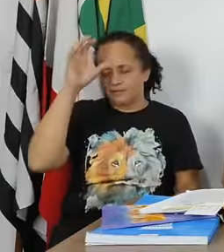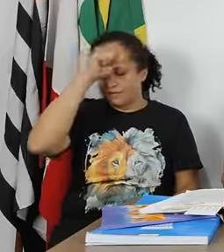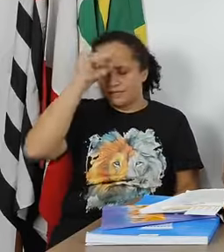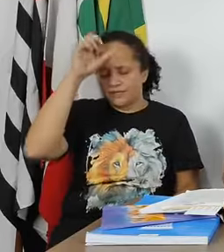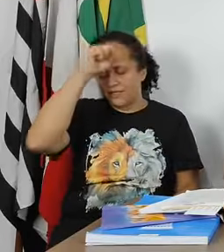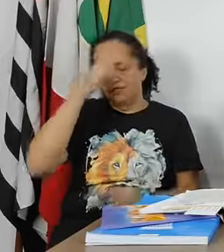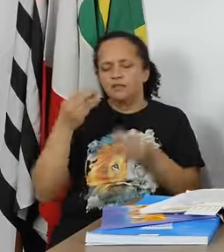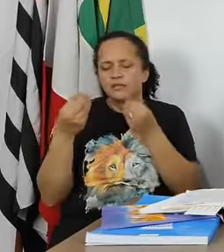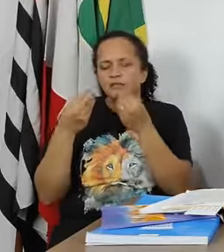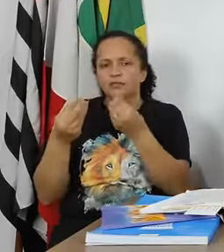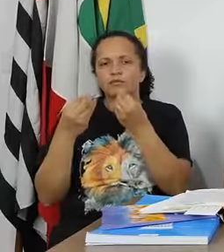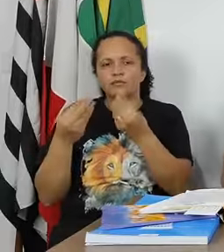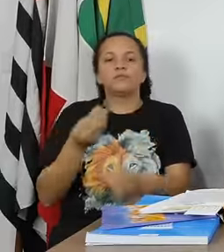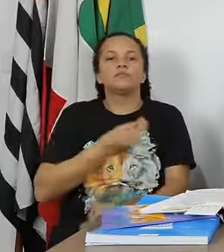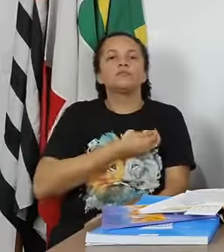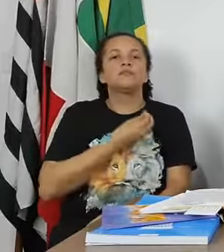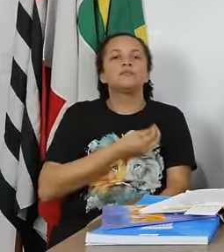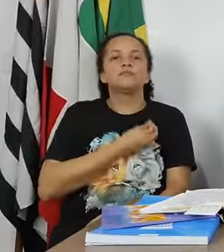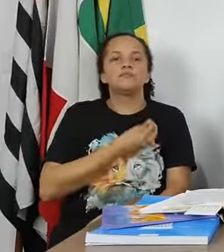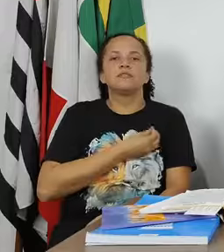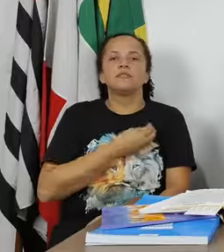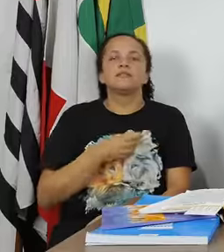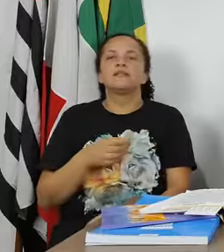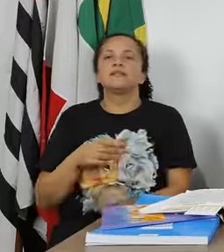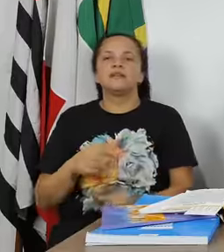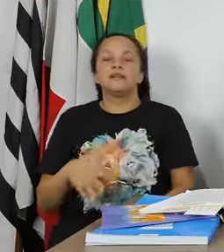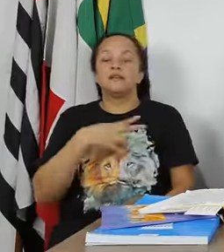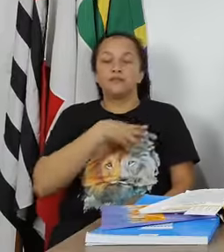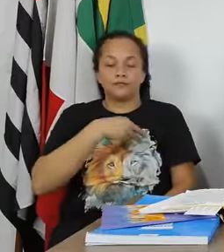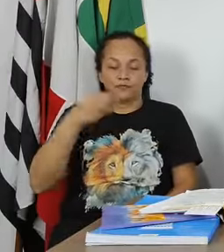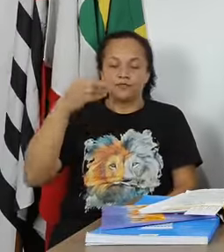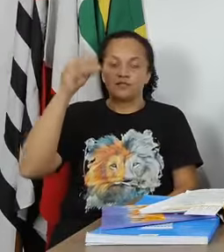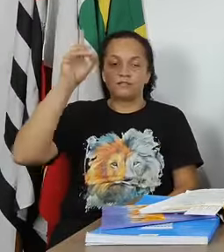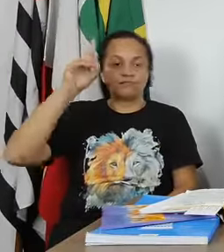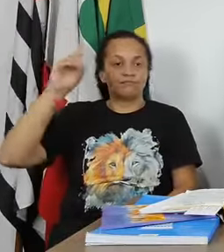imprescindíveis, irrepreensíveis e sinceros, filhos de Deus